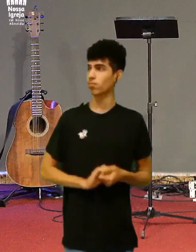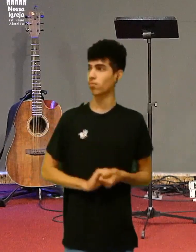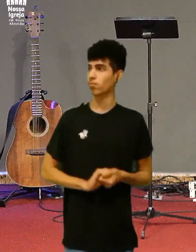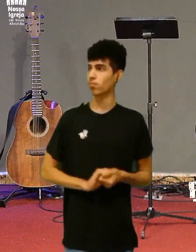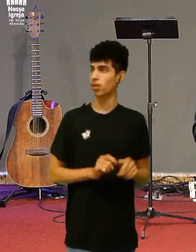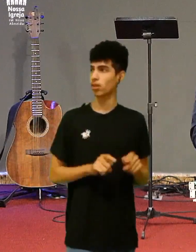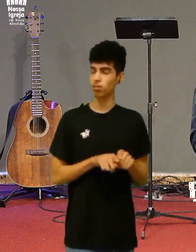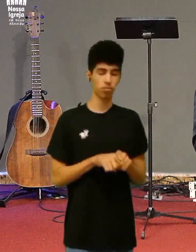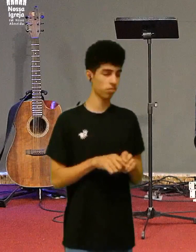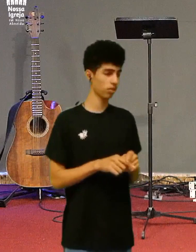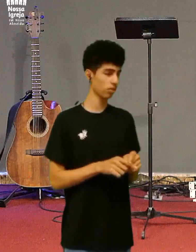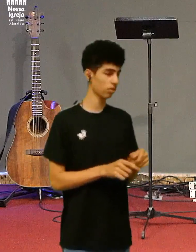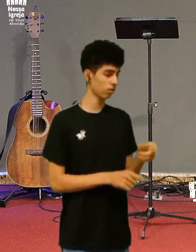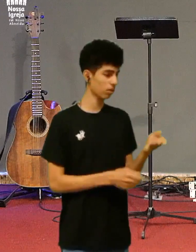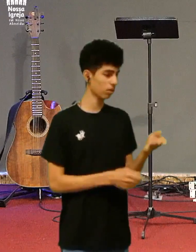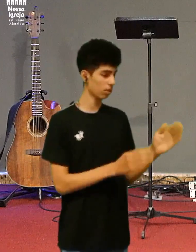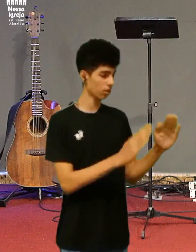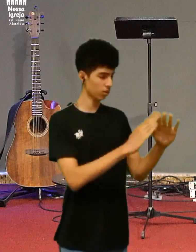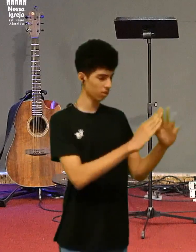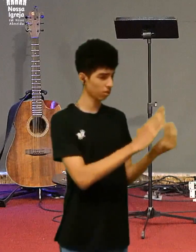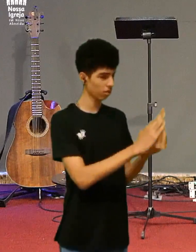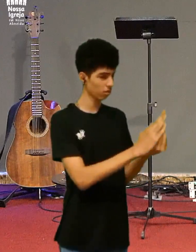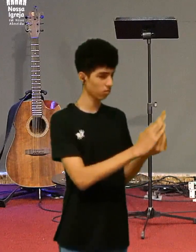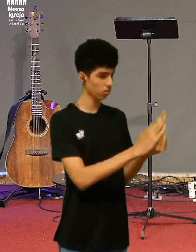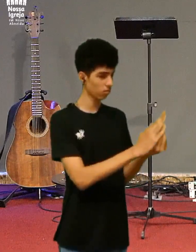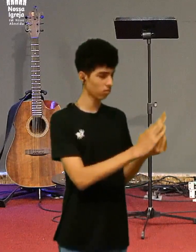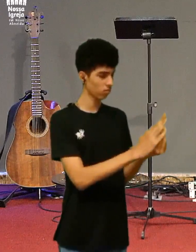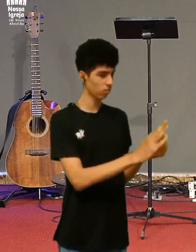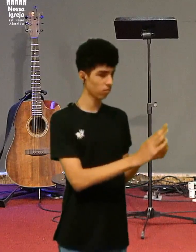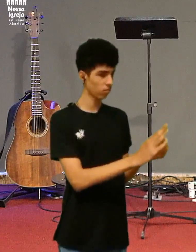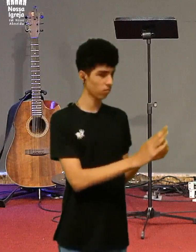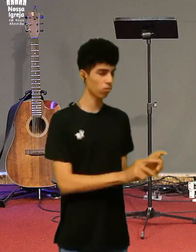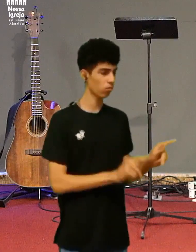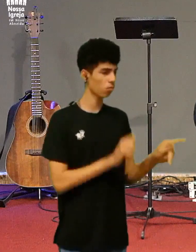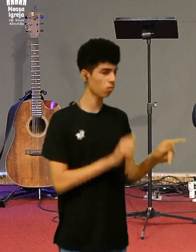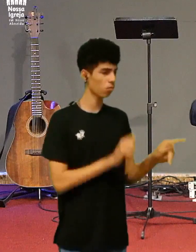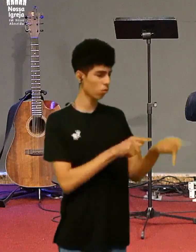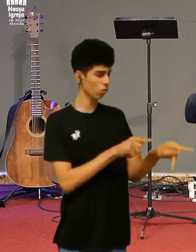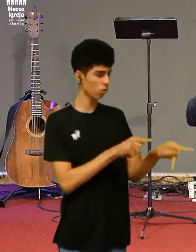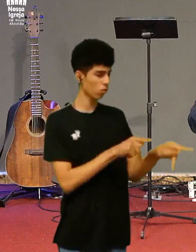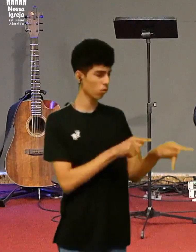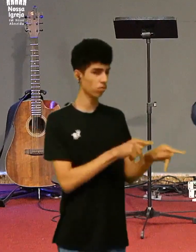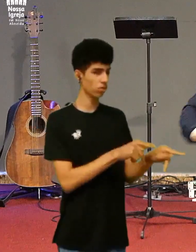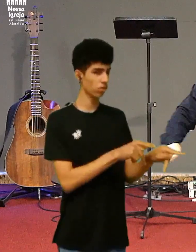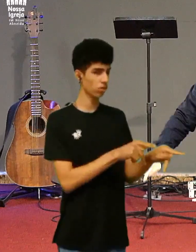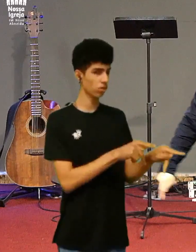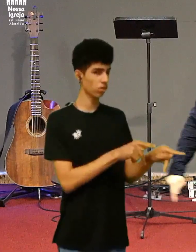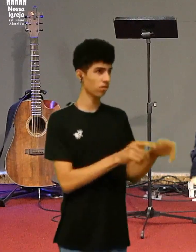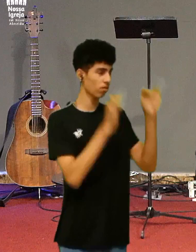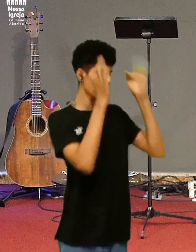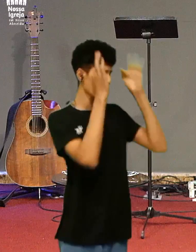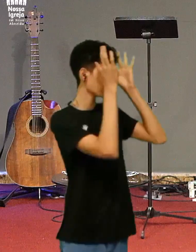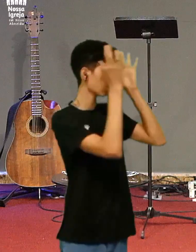igreja, Jesus diz que existia um povo que permanecia fiel.